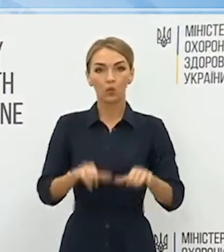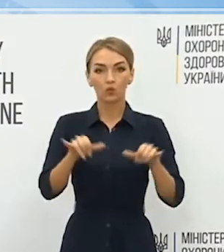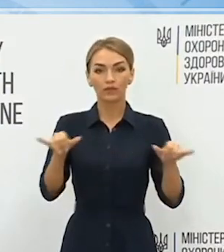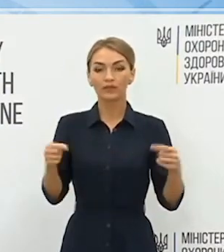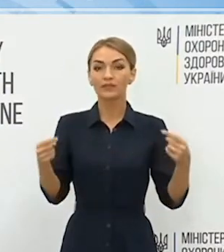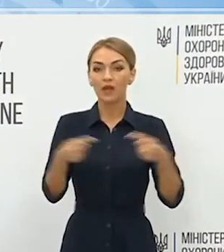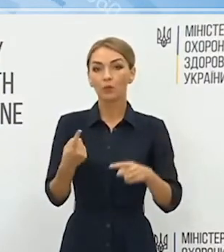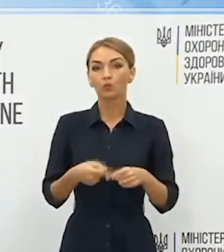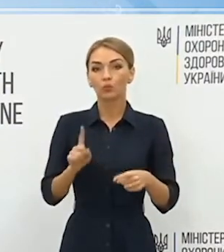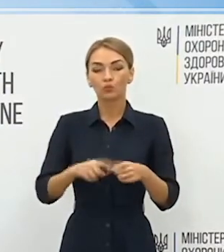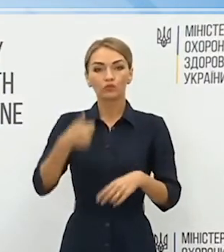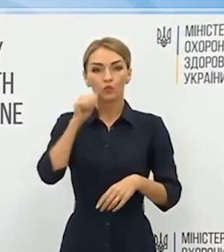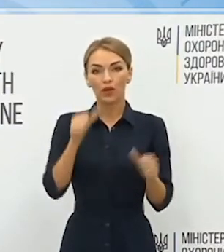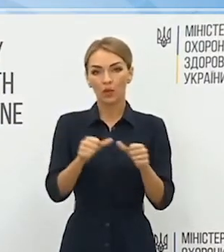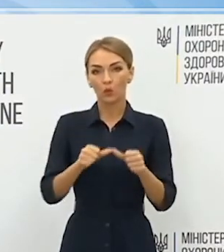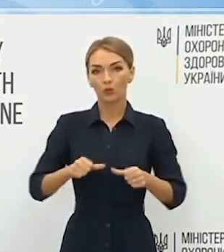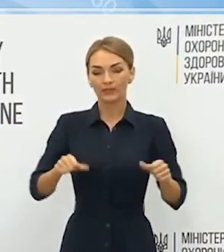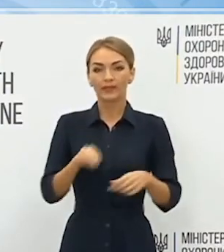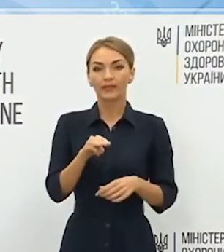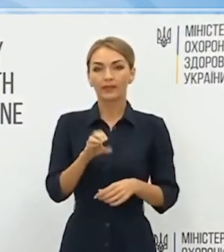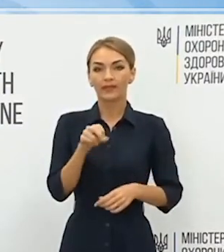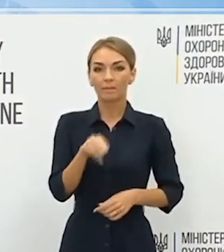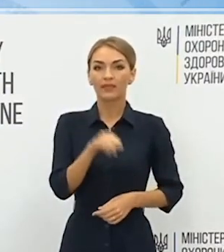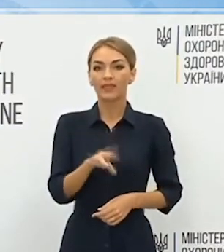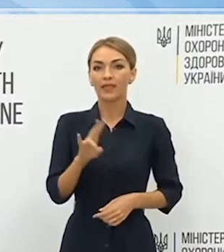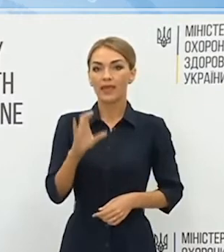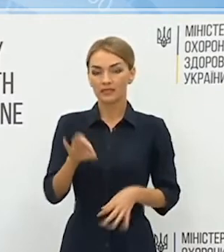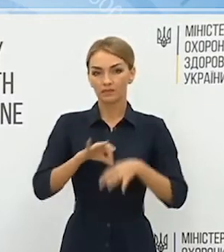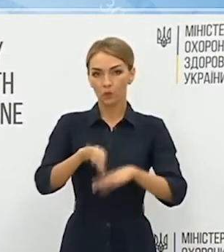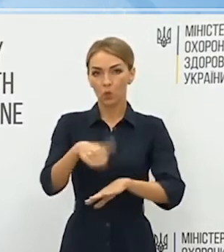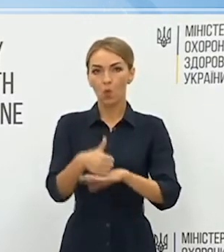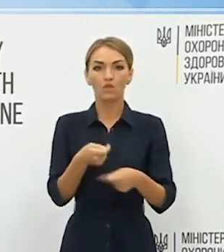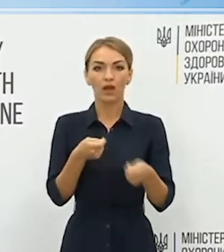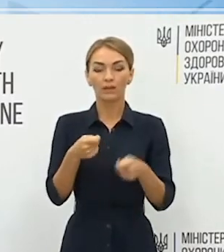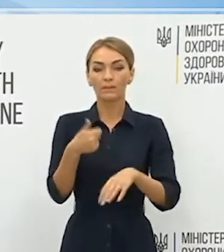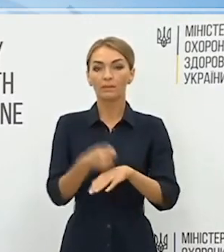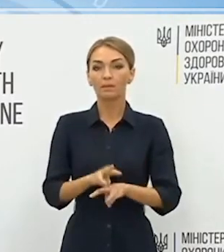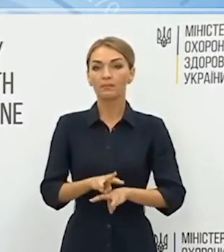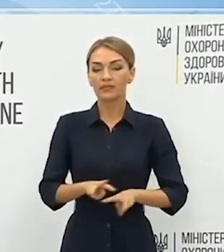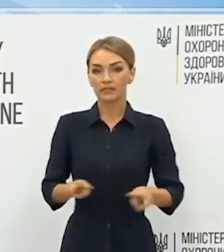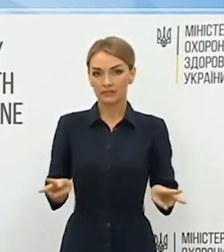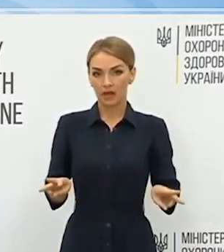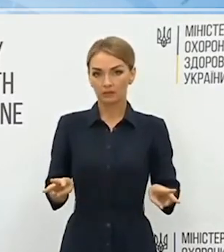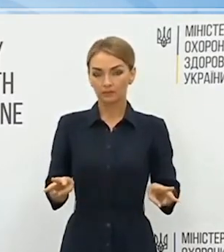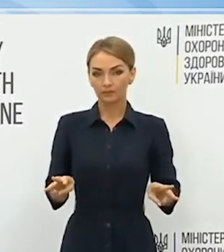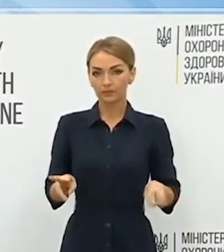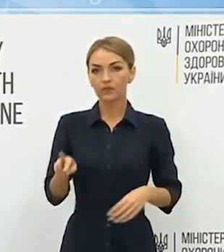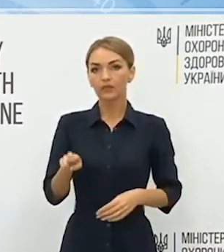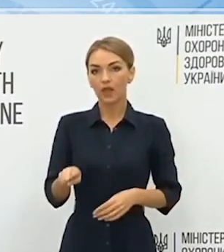2500. Вчора на комісії ТЕБ-ТНС, яка була проведена під головуванням прем'єр-міністра,